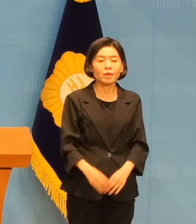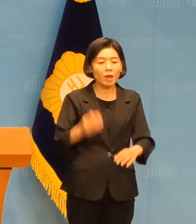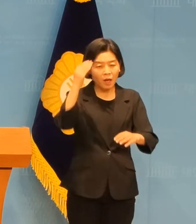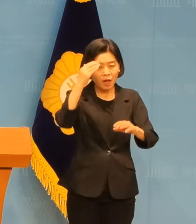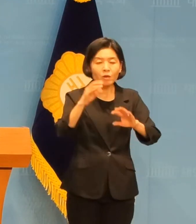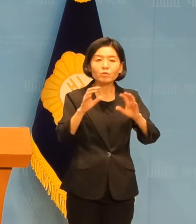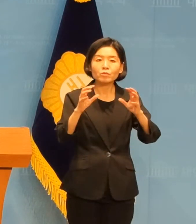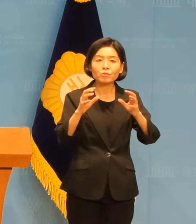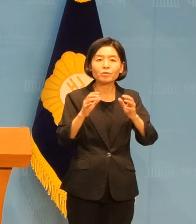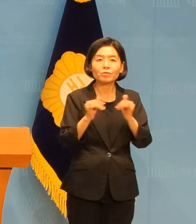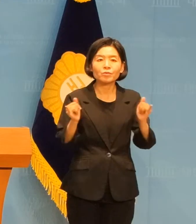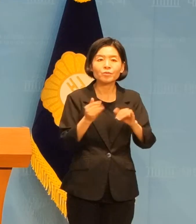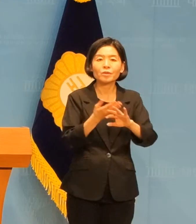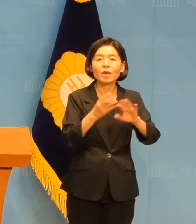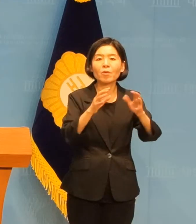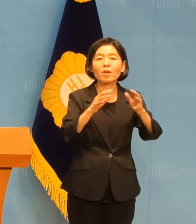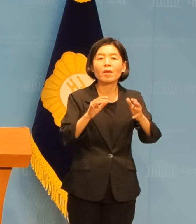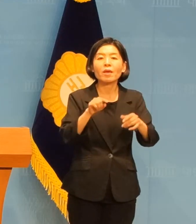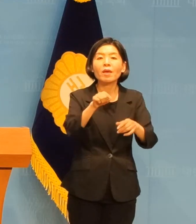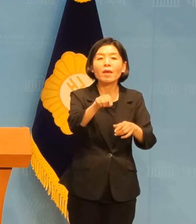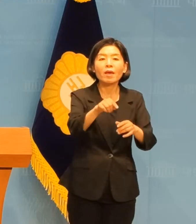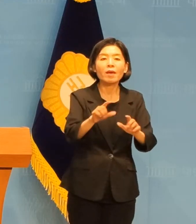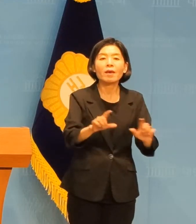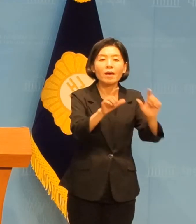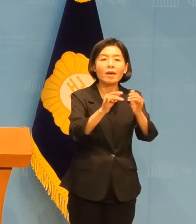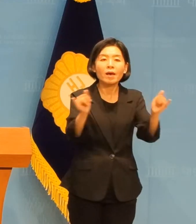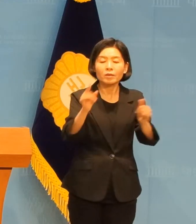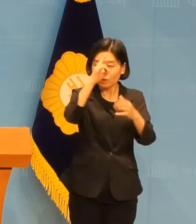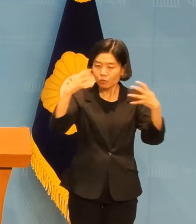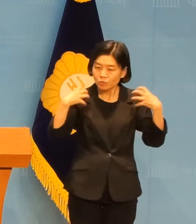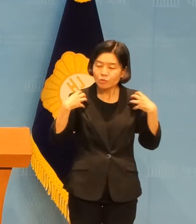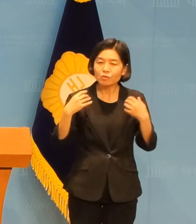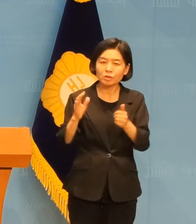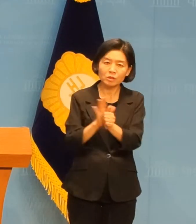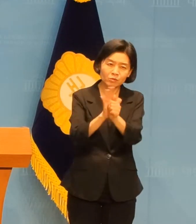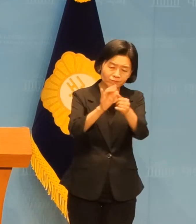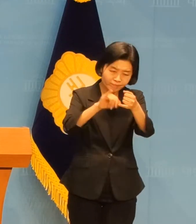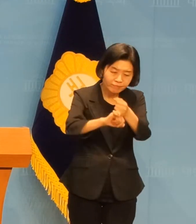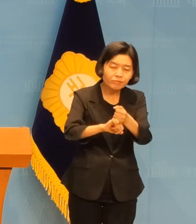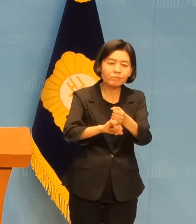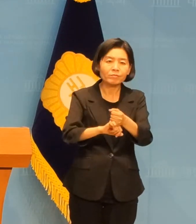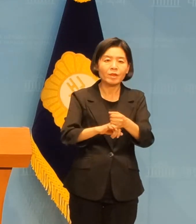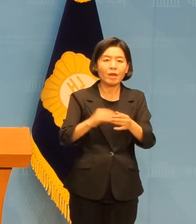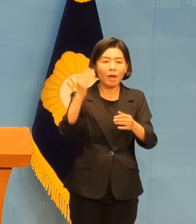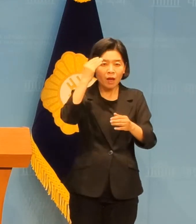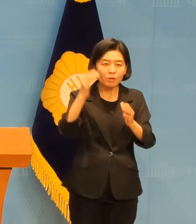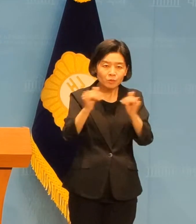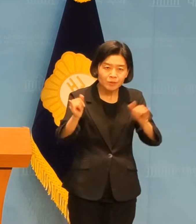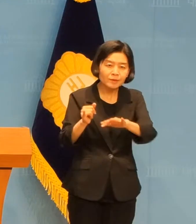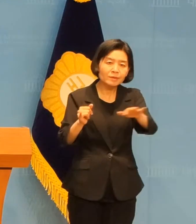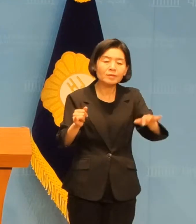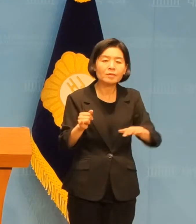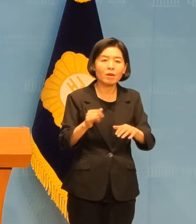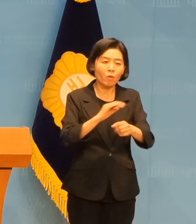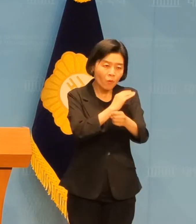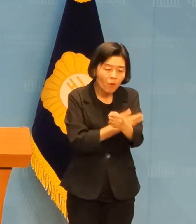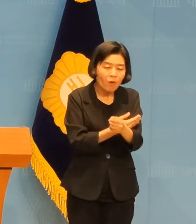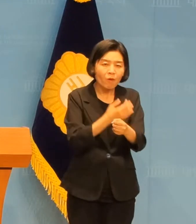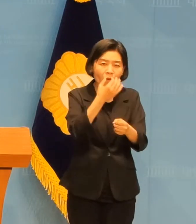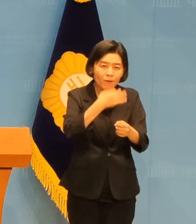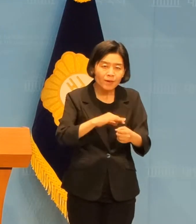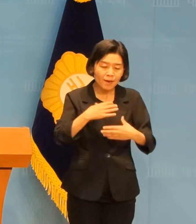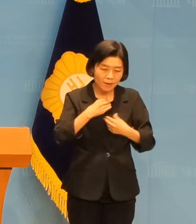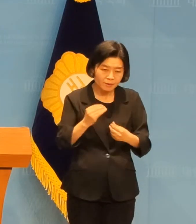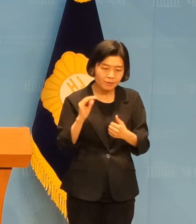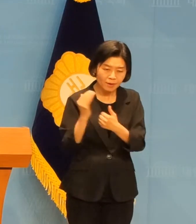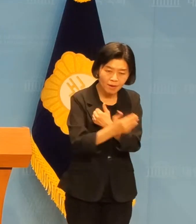재외동포들에 대한 정부 차원의 적극적인 지원책을 약속하고 해외 거주 국민에 대한 권익과 안전을 지키는 데